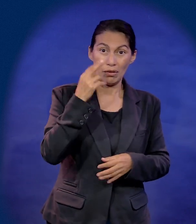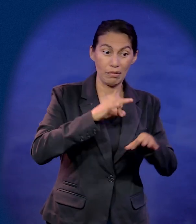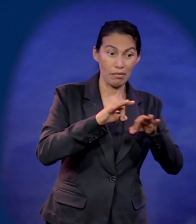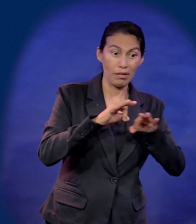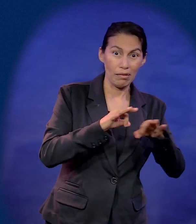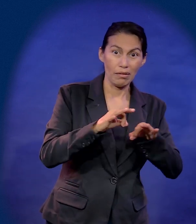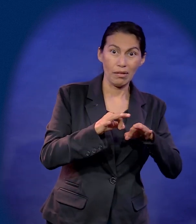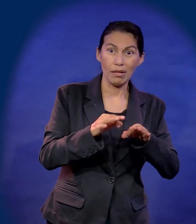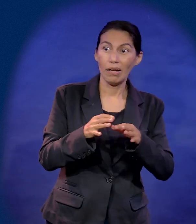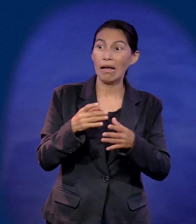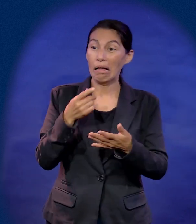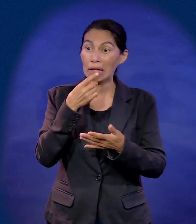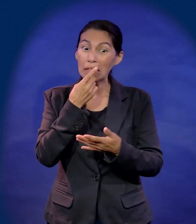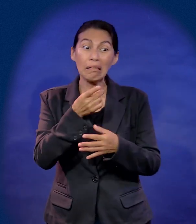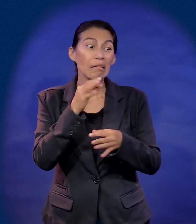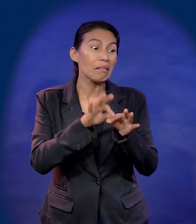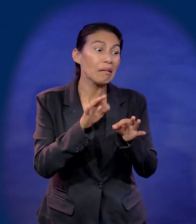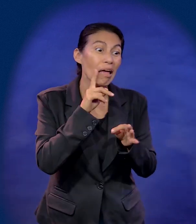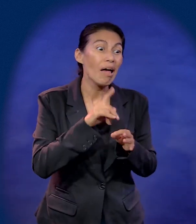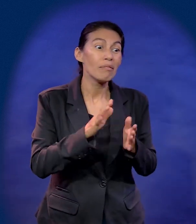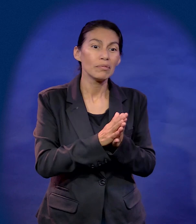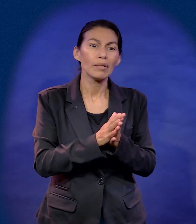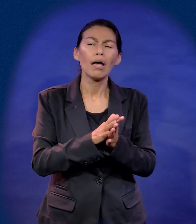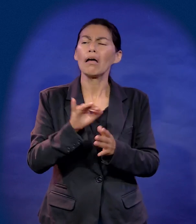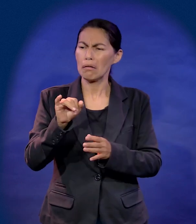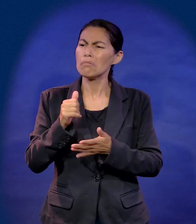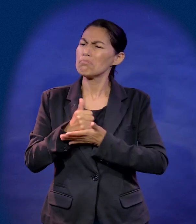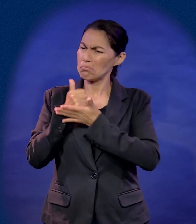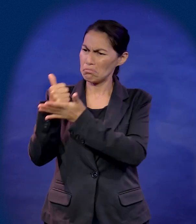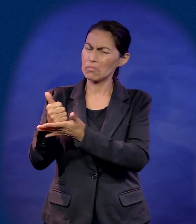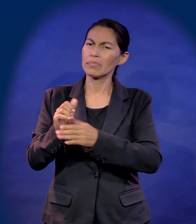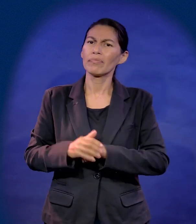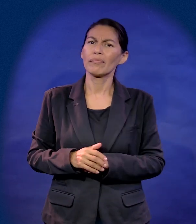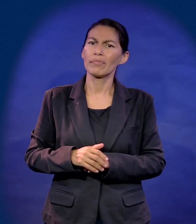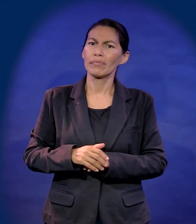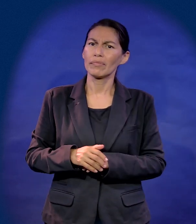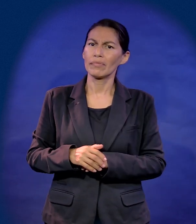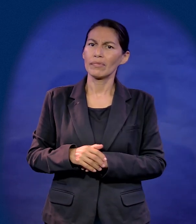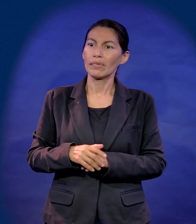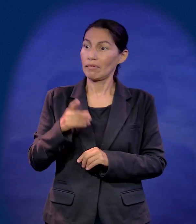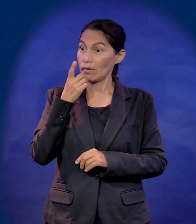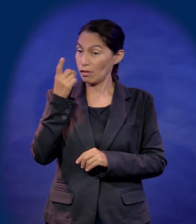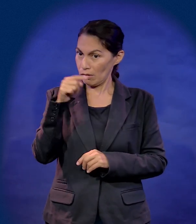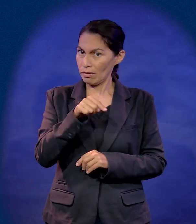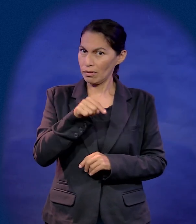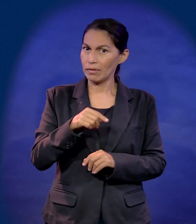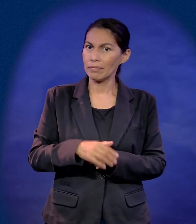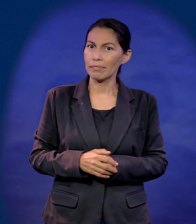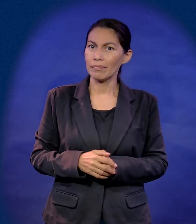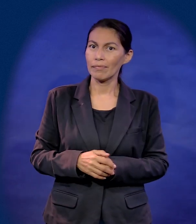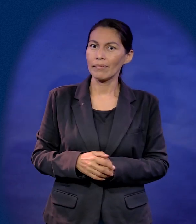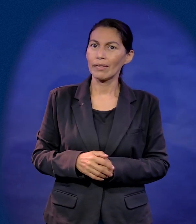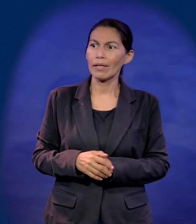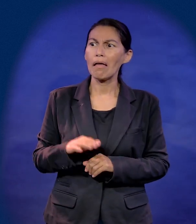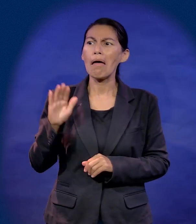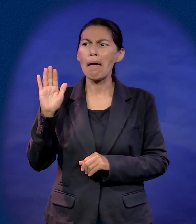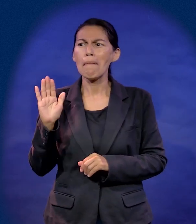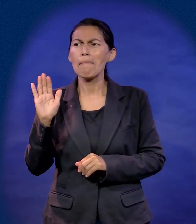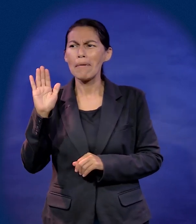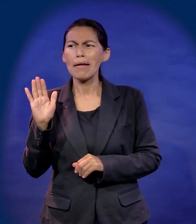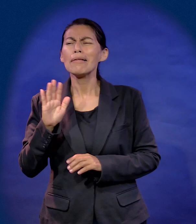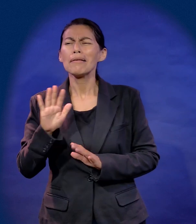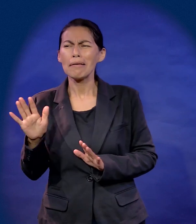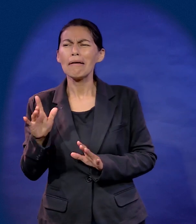universitario. Le hablé, tía, Así, mijo, aquí te ayudamos. Dile que acá,